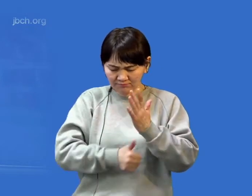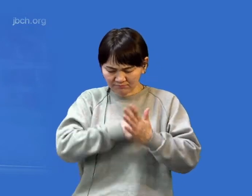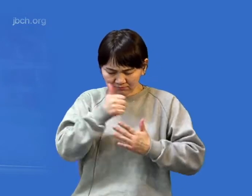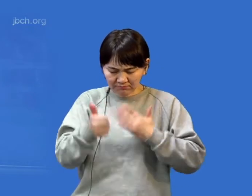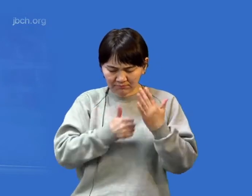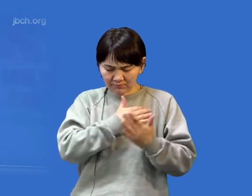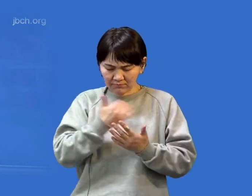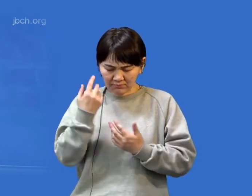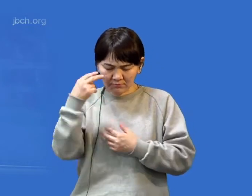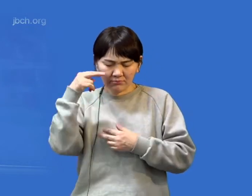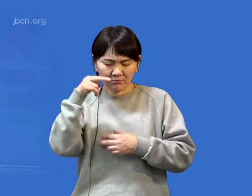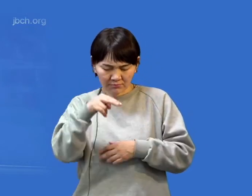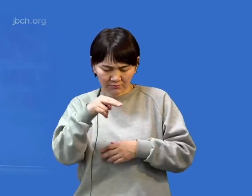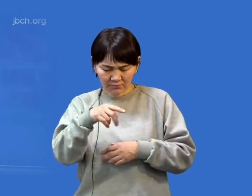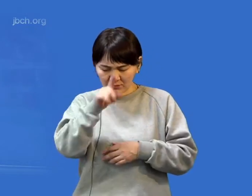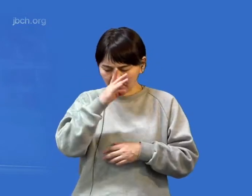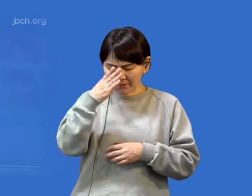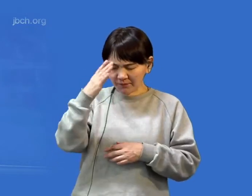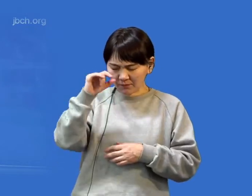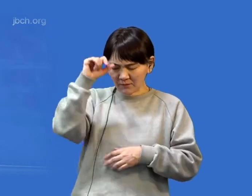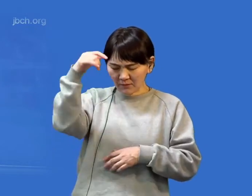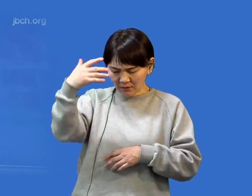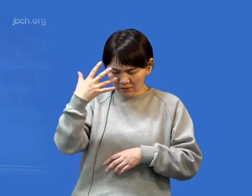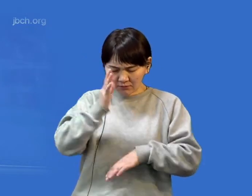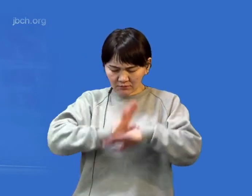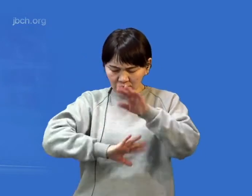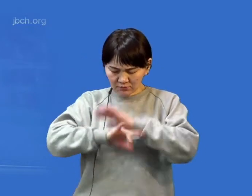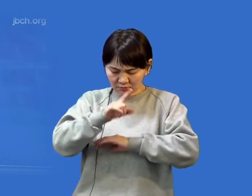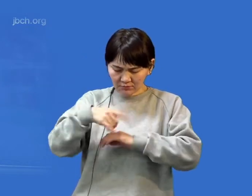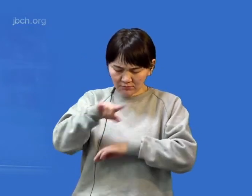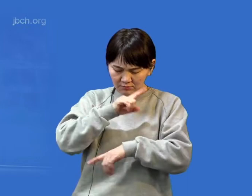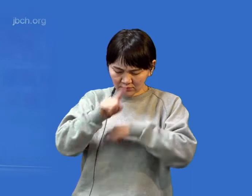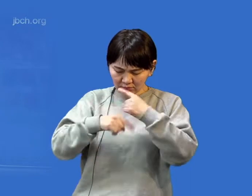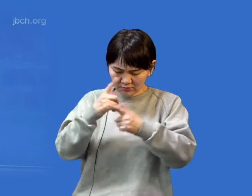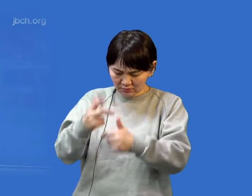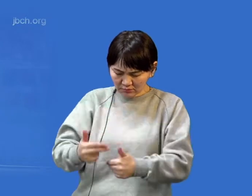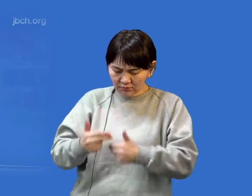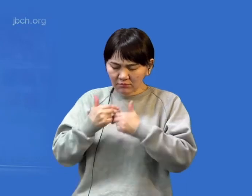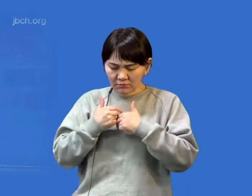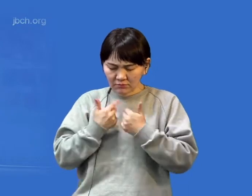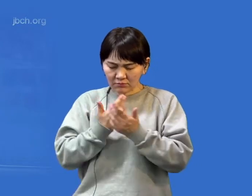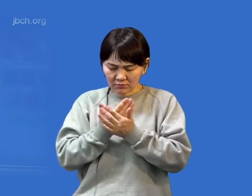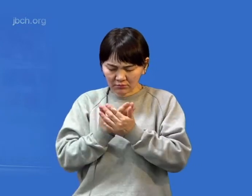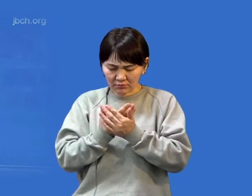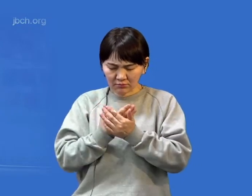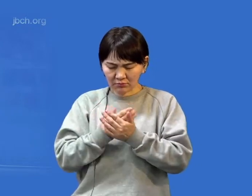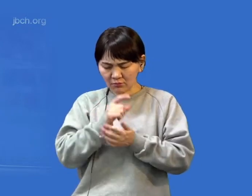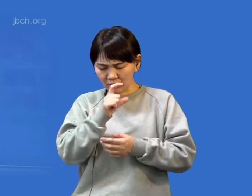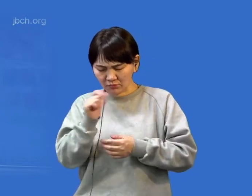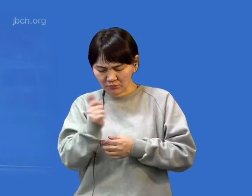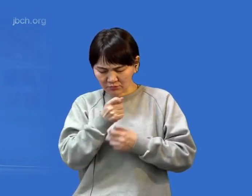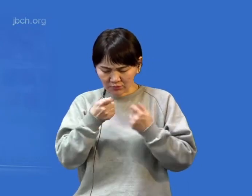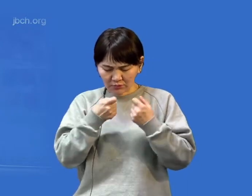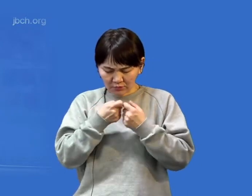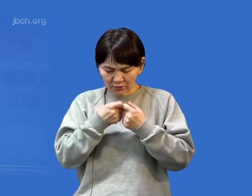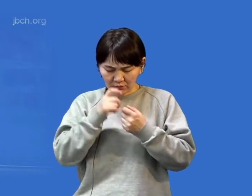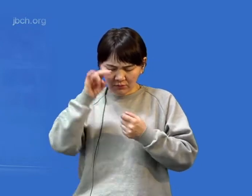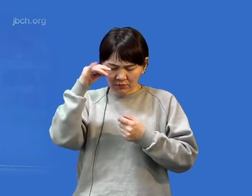бурхан та энэрэнгүй мутраараа бид бүхнийг улам зууран барьж хүн төс бүрд зогстой нэгүслийг буулган